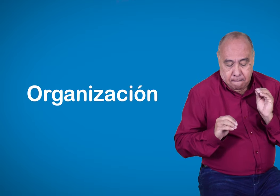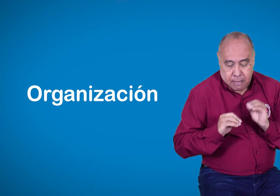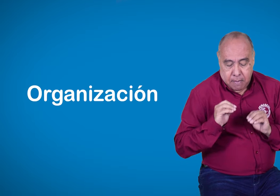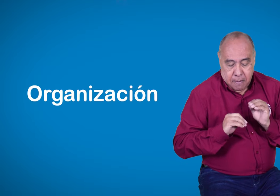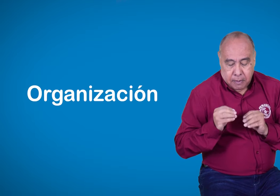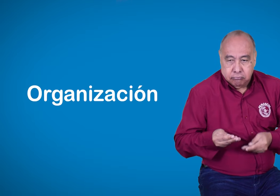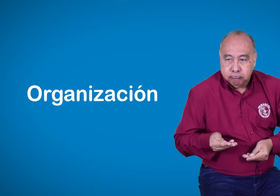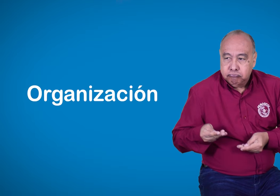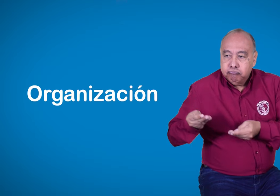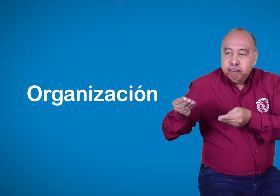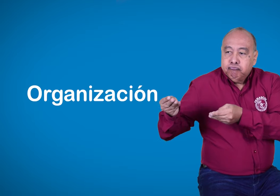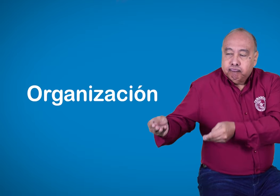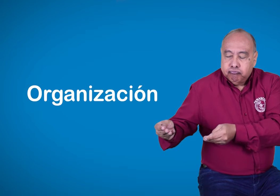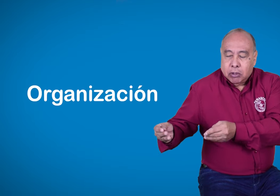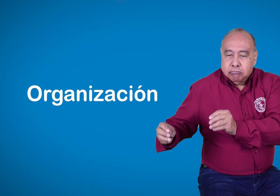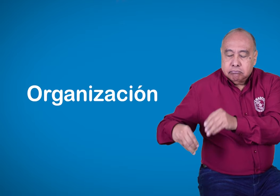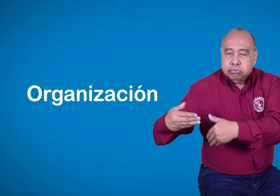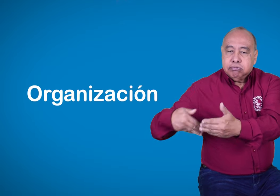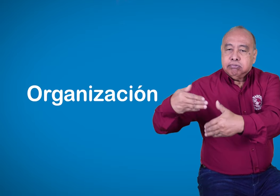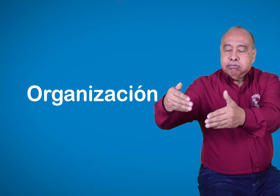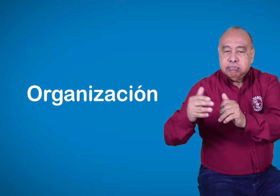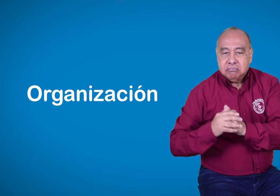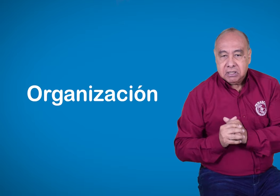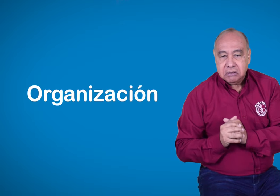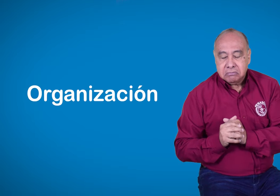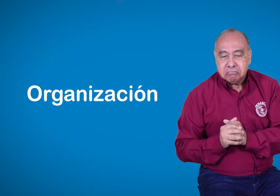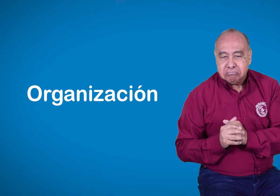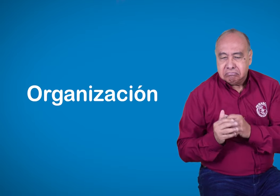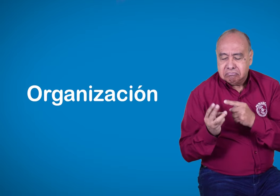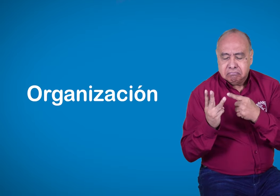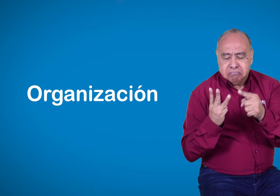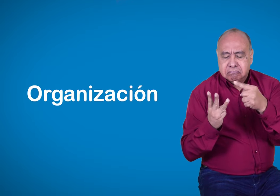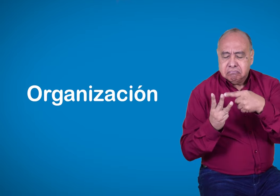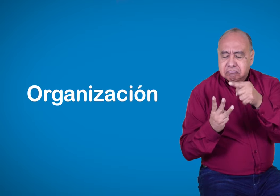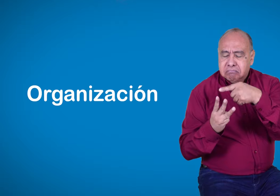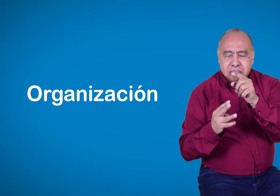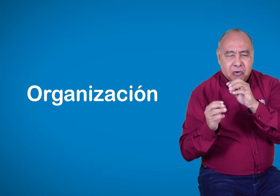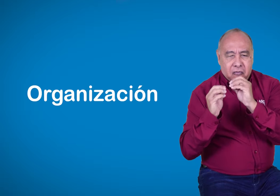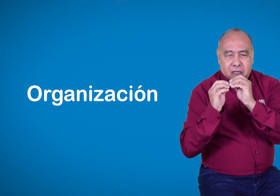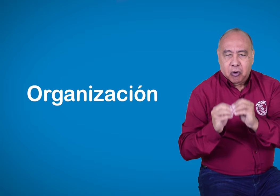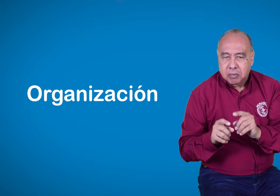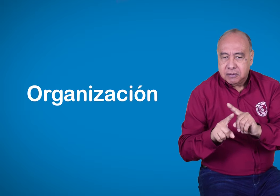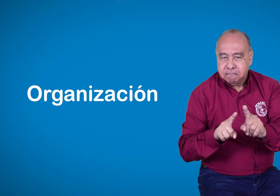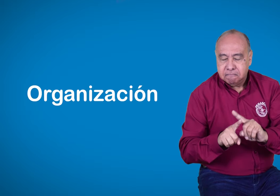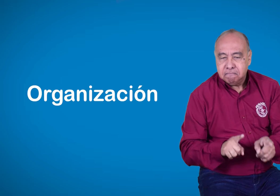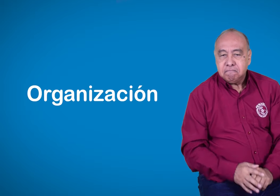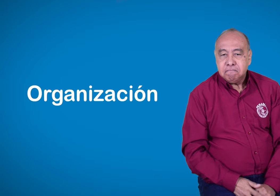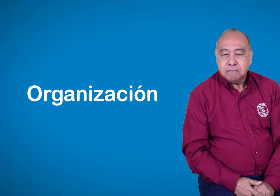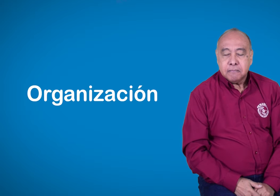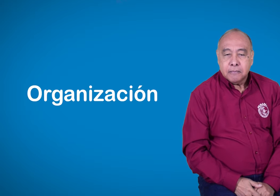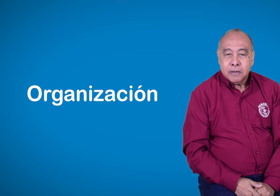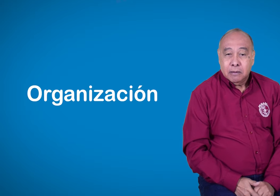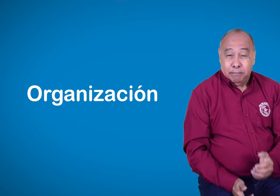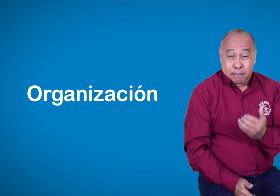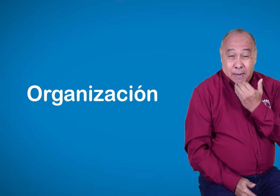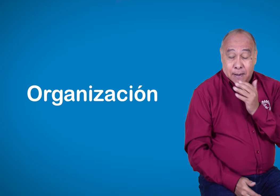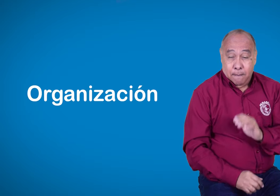fue idea de FENASCOL, quien lo realizó y lo presentó al concejal Colin Kraft, con el que estuvimos en